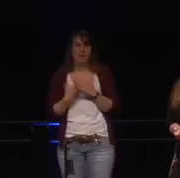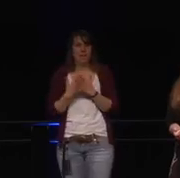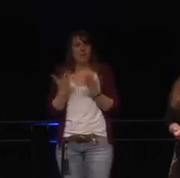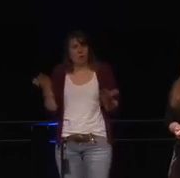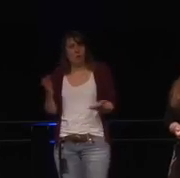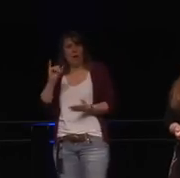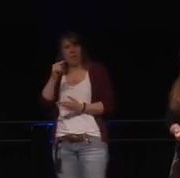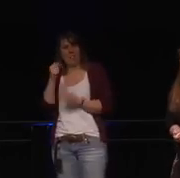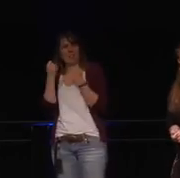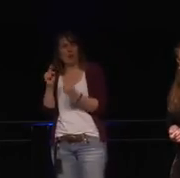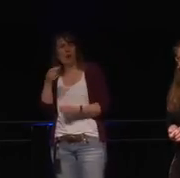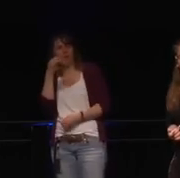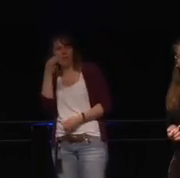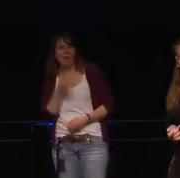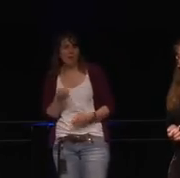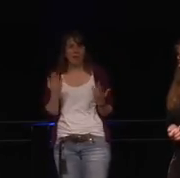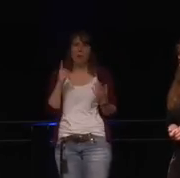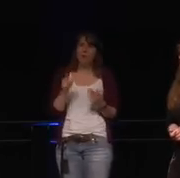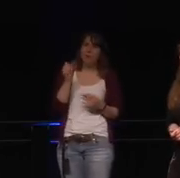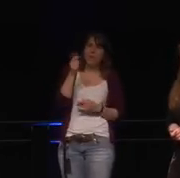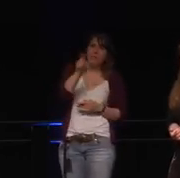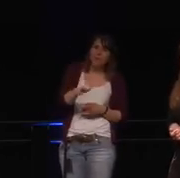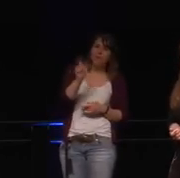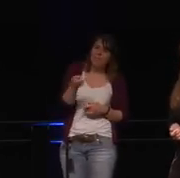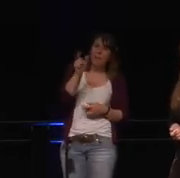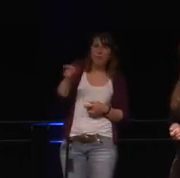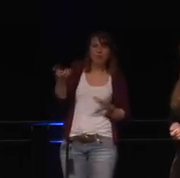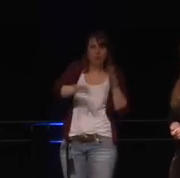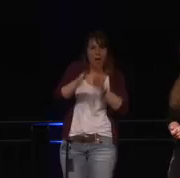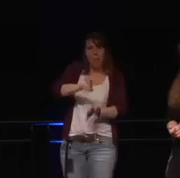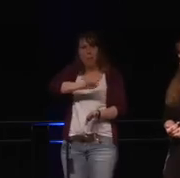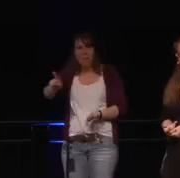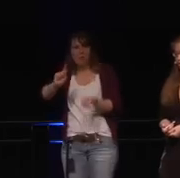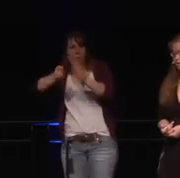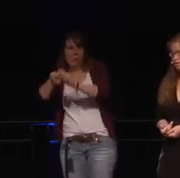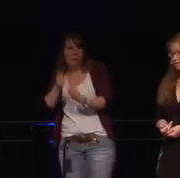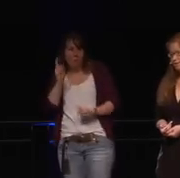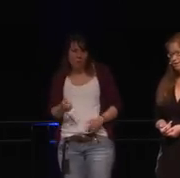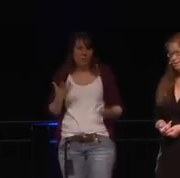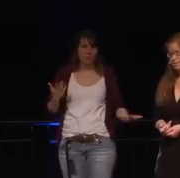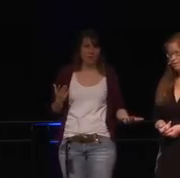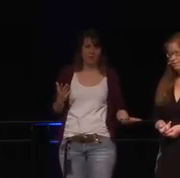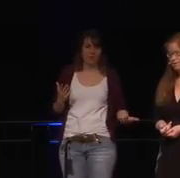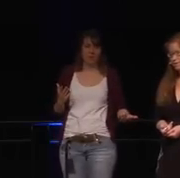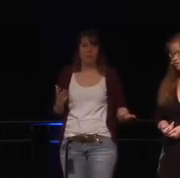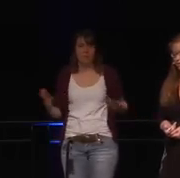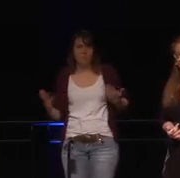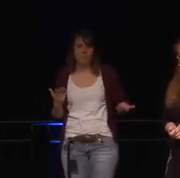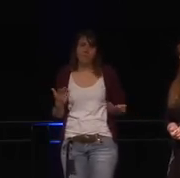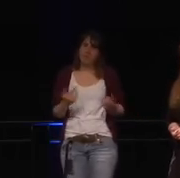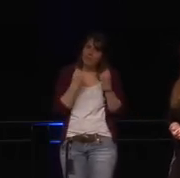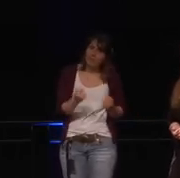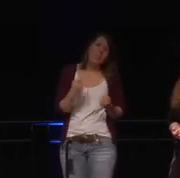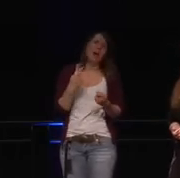que no sucedió suficientemente pronto. Y la pregunta es si necesitamos que matar gente en primer lugar antes de que se mejore la seguridad.